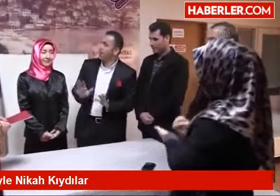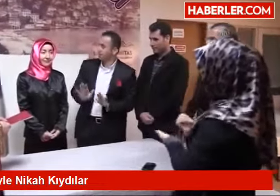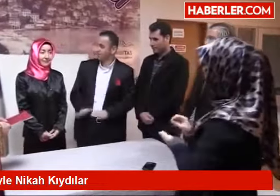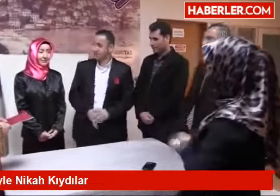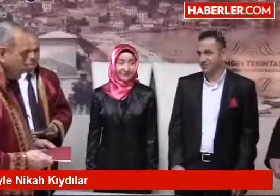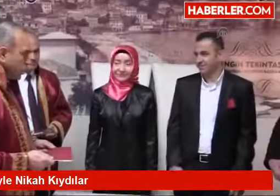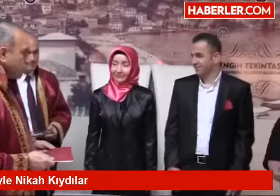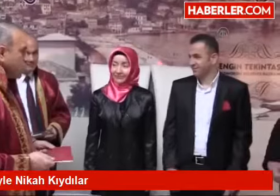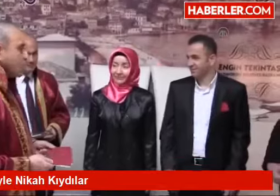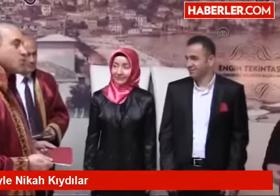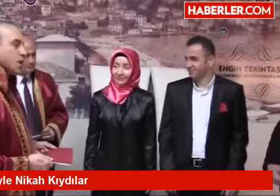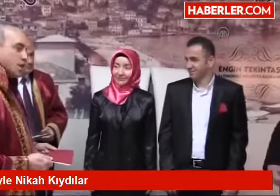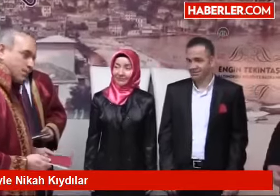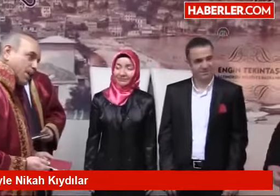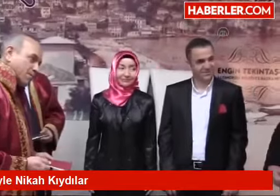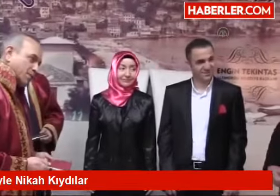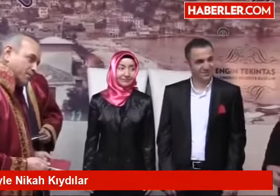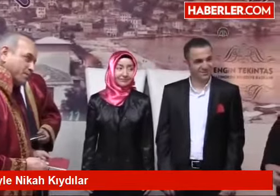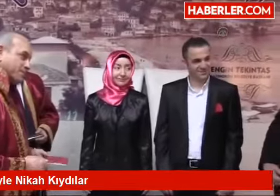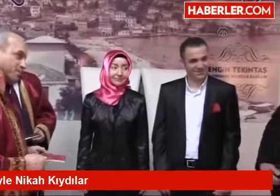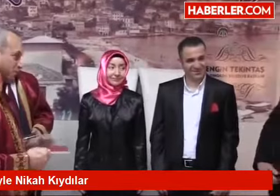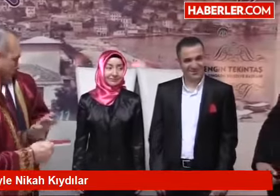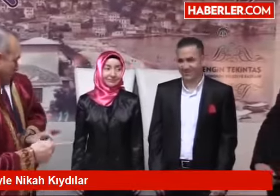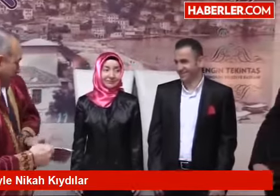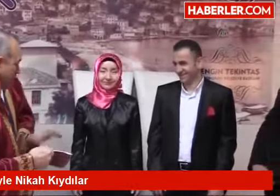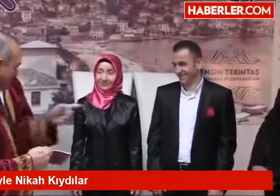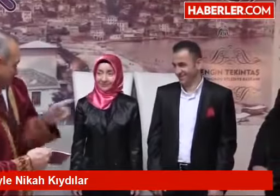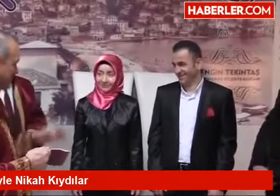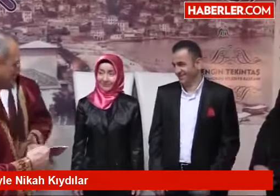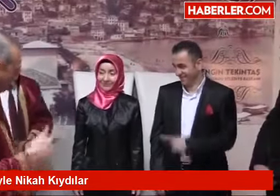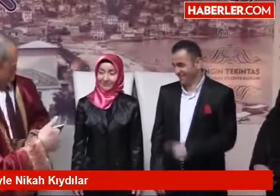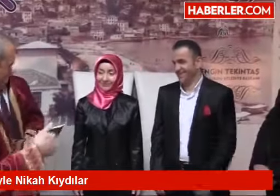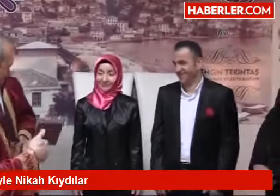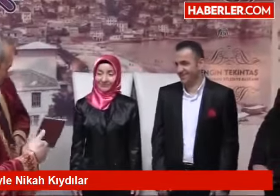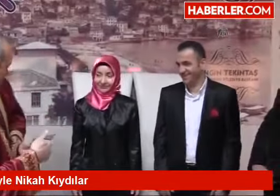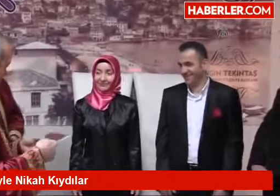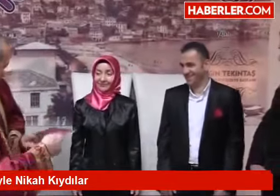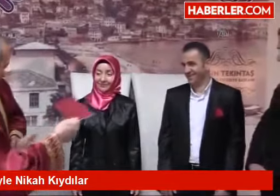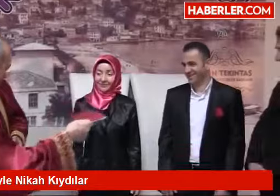Tabii evet, aile cüzdanı teslim ederdi biz. Evet.